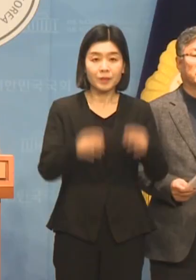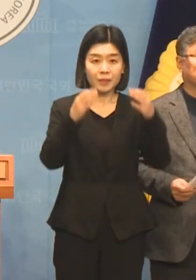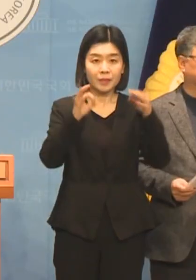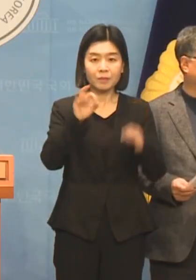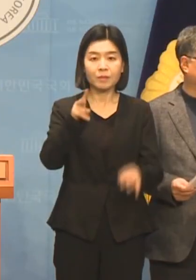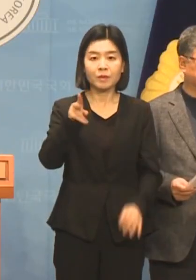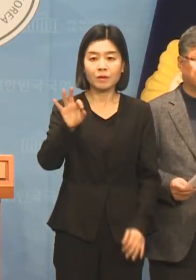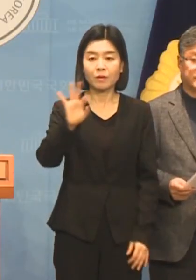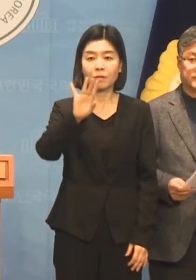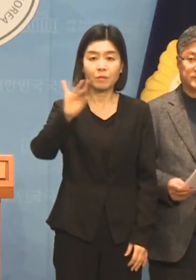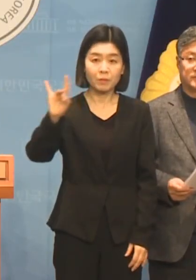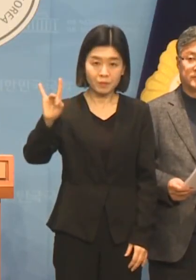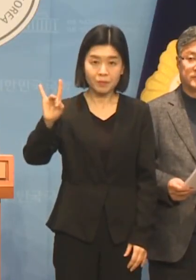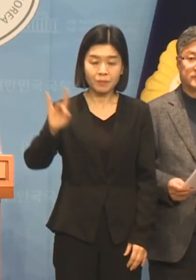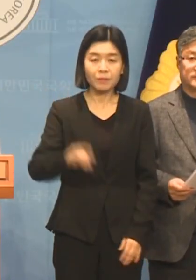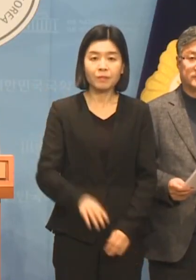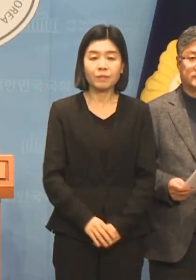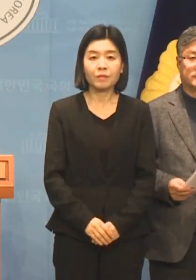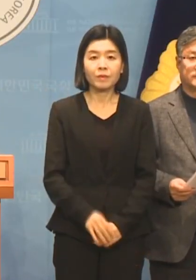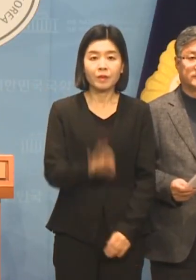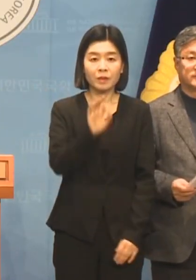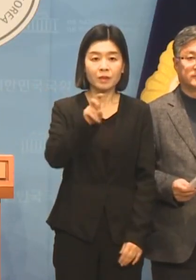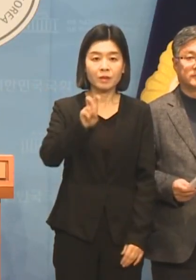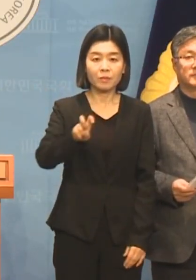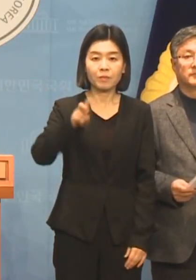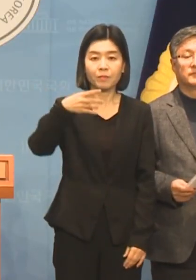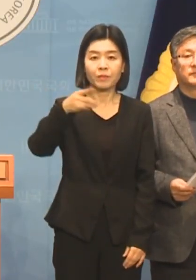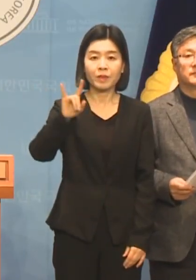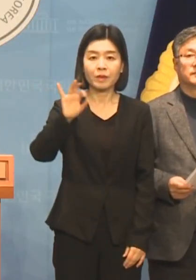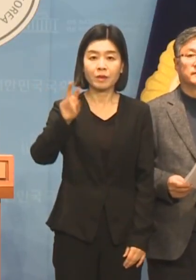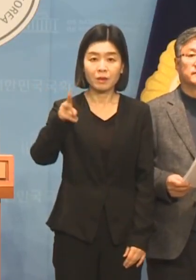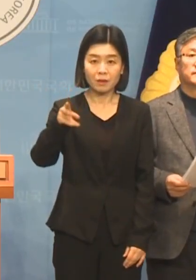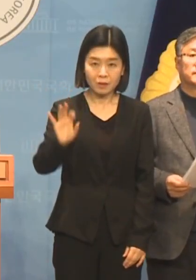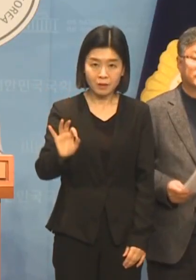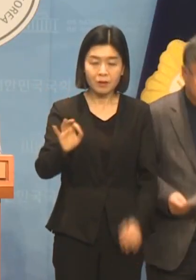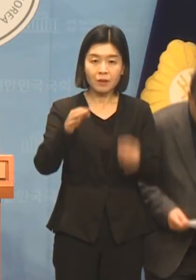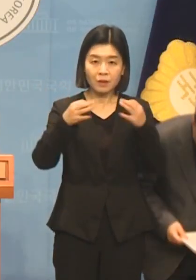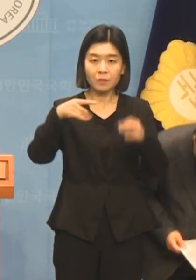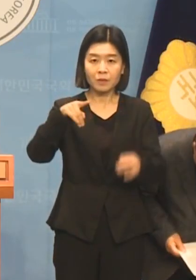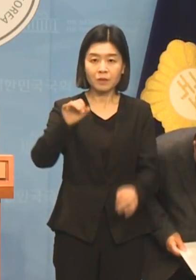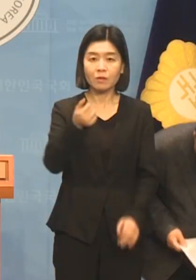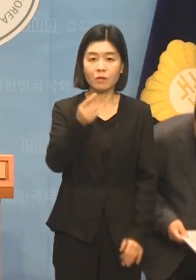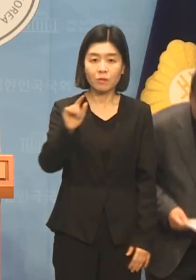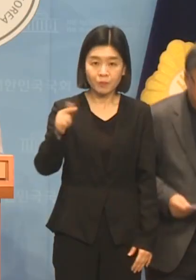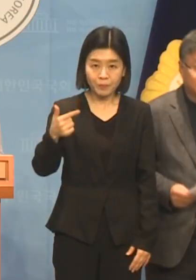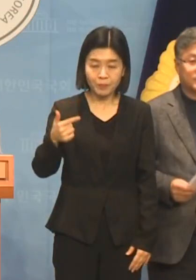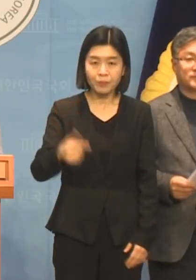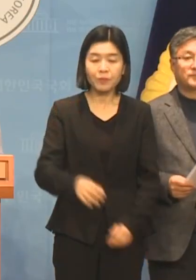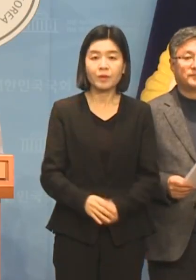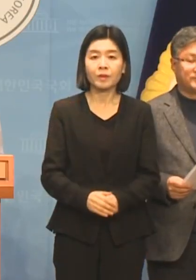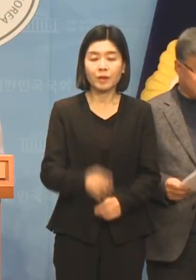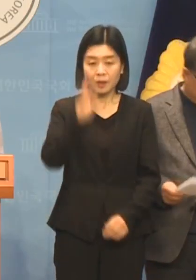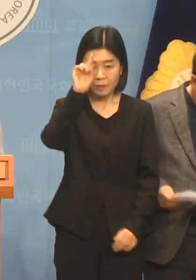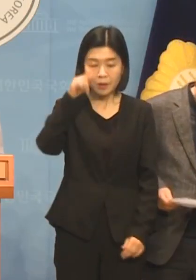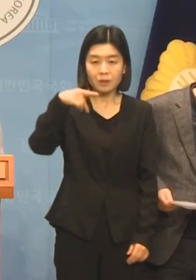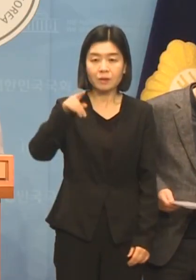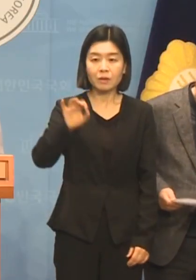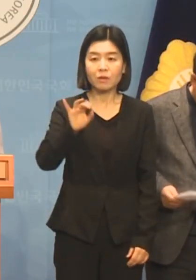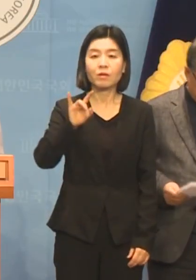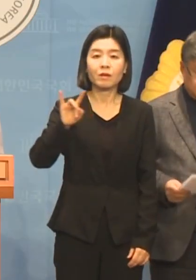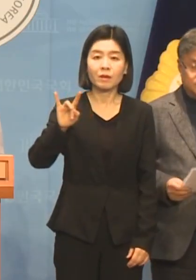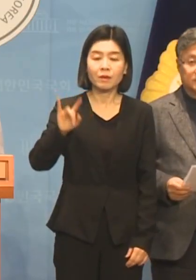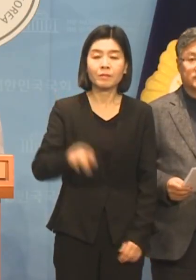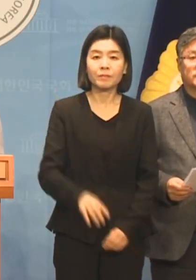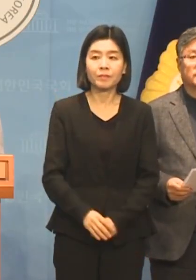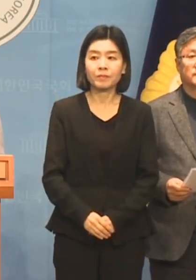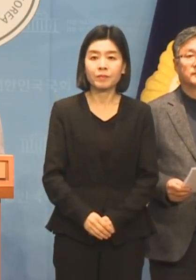김영배 의원님 오셨습니다. 염태영 의원님 오셨습니다. 김성환 의원님 오셨습니다. 박정현 의원님